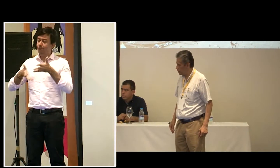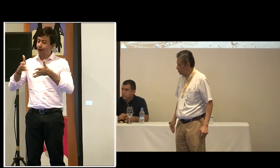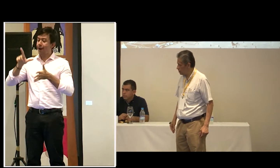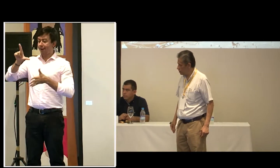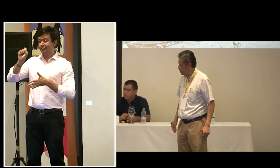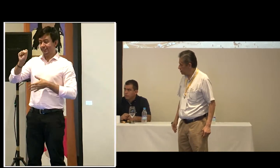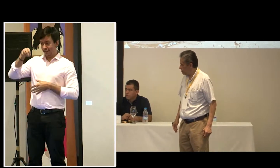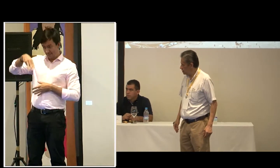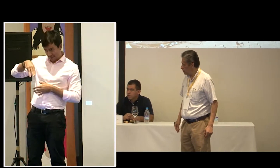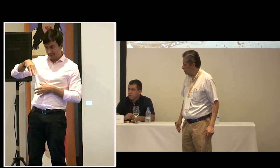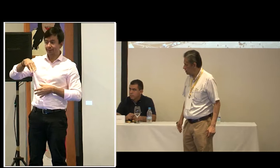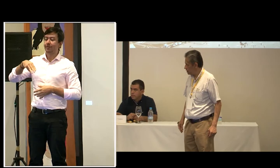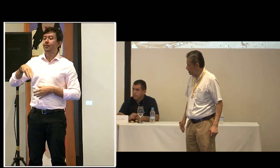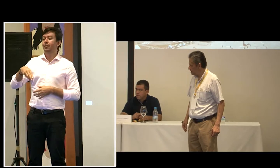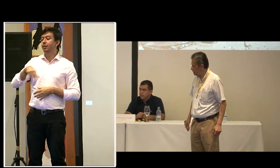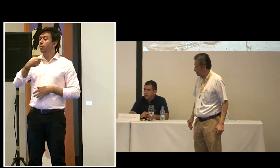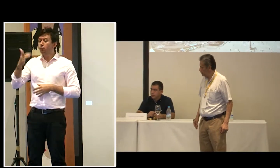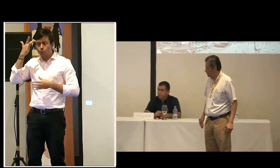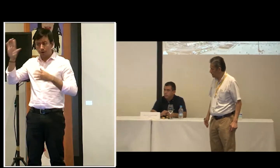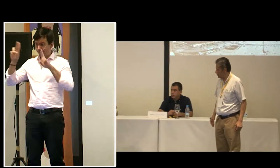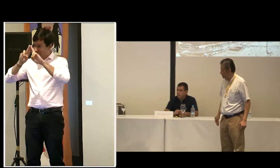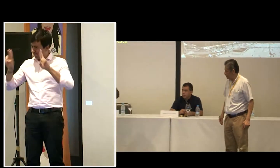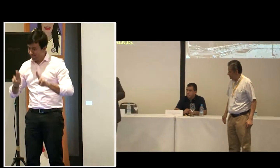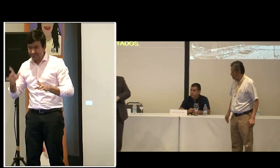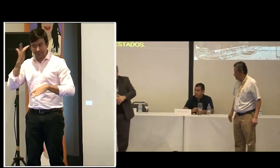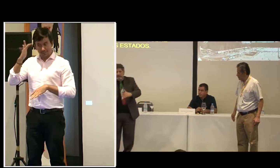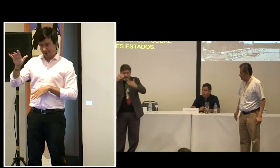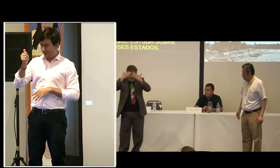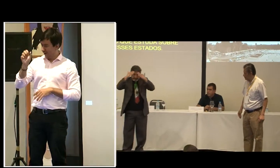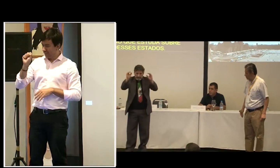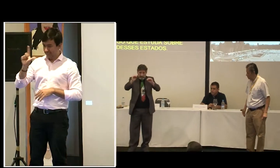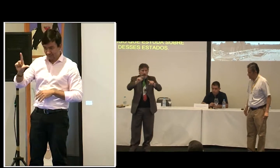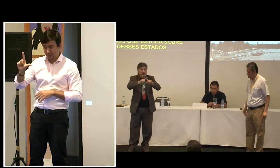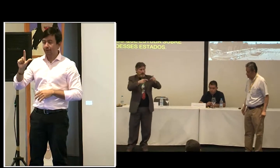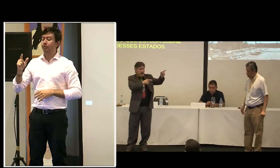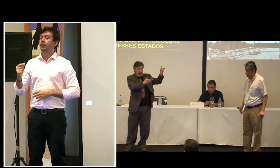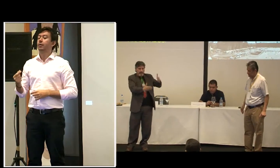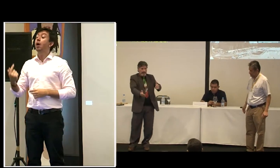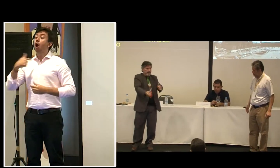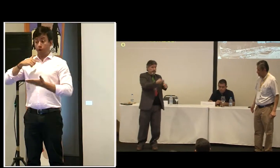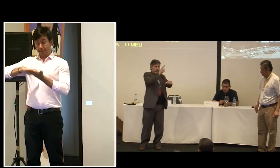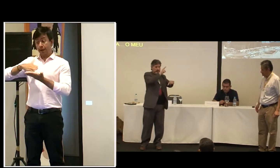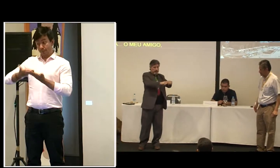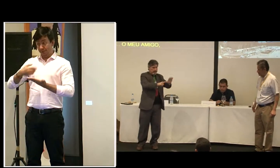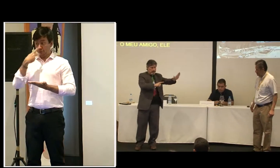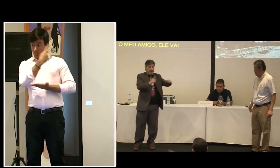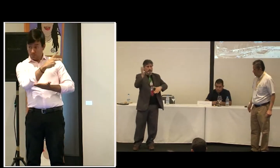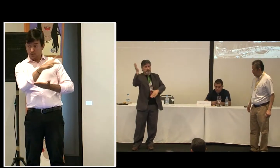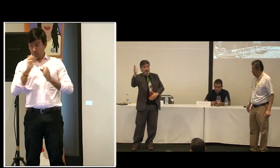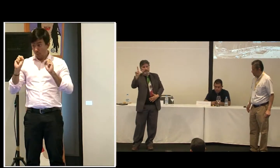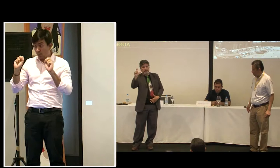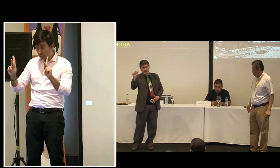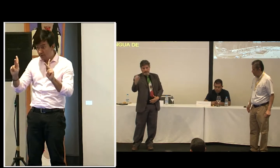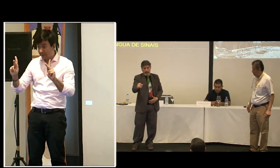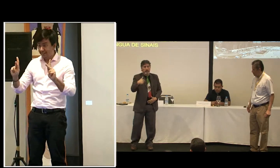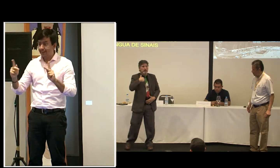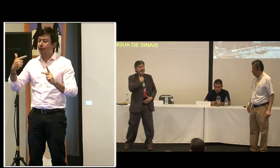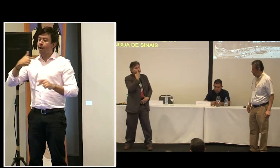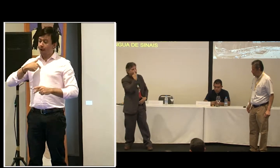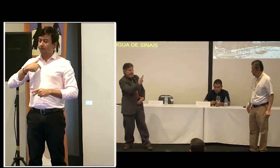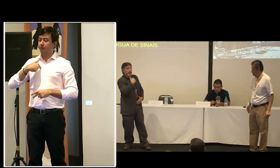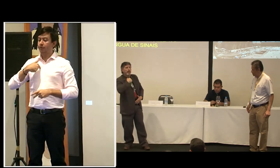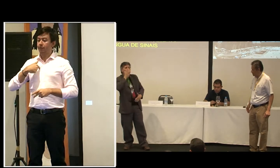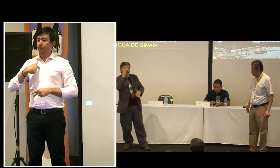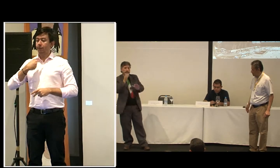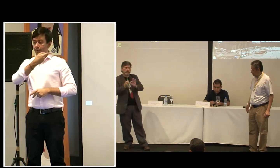Desculpa. O meu amigo ele vai falar em língua de sinais mexicana, LSM. Ele não sabe sinais internacionais e ele não sabe